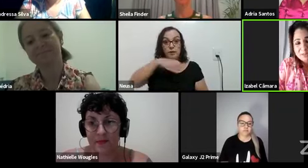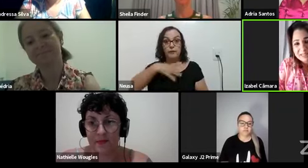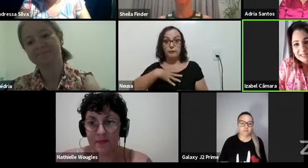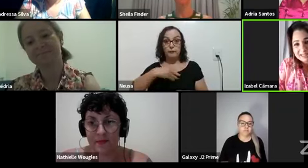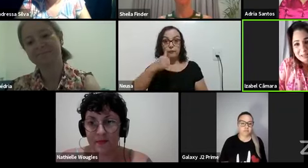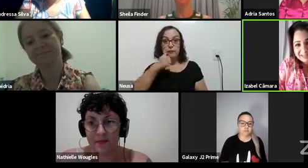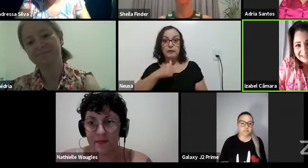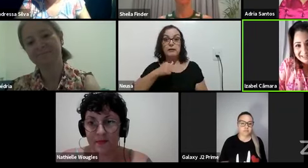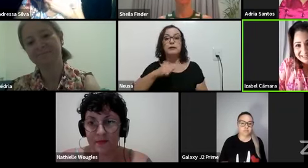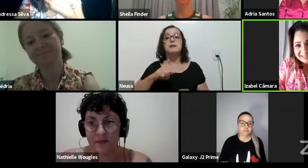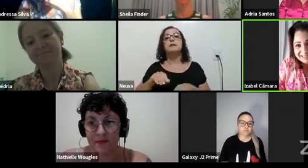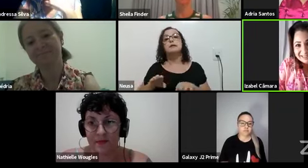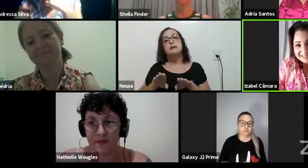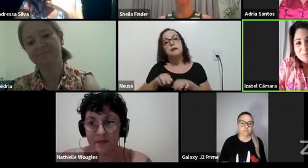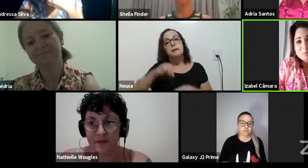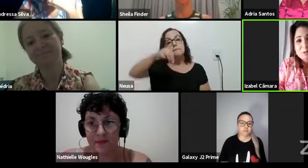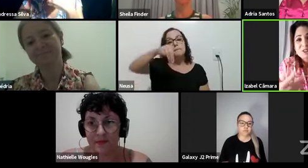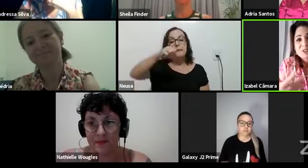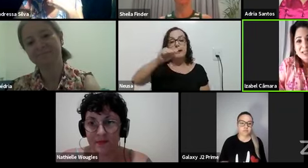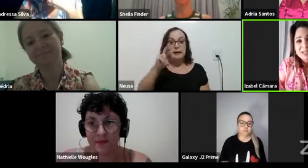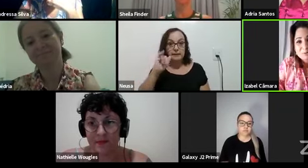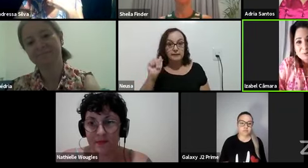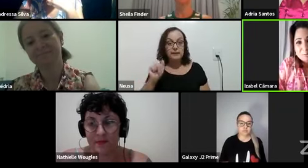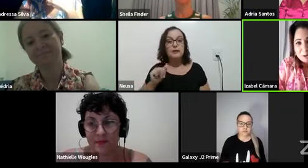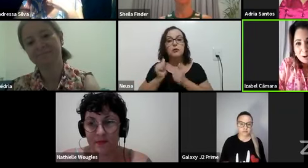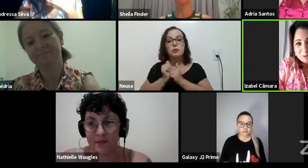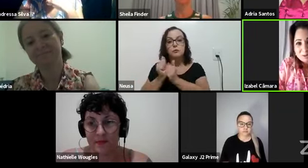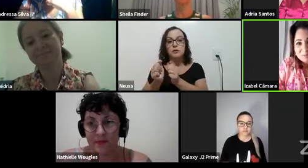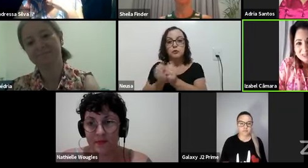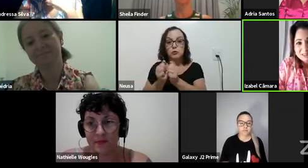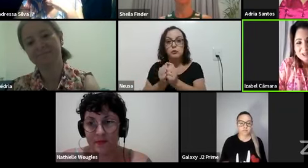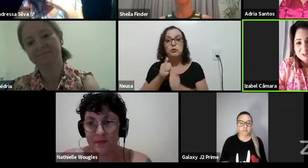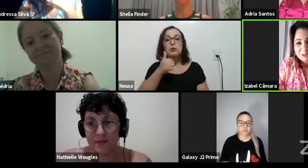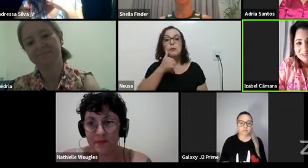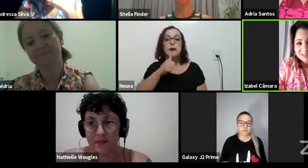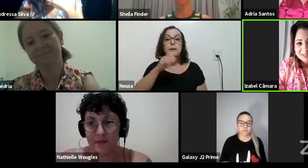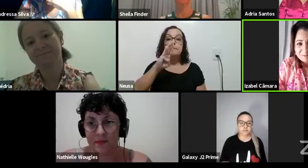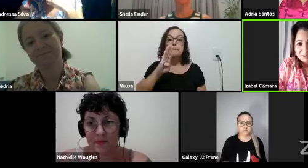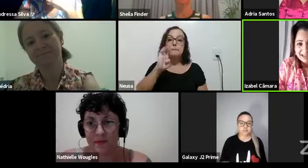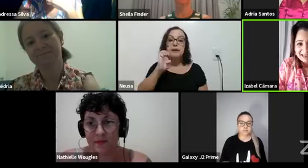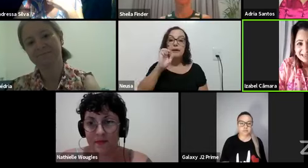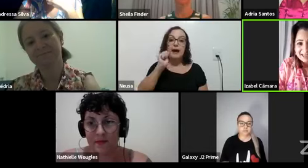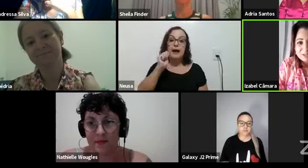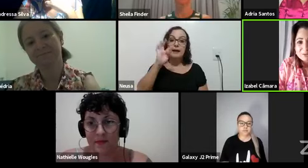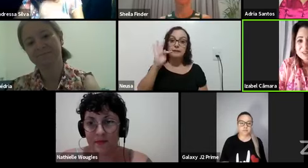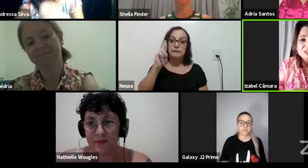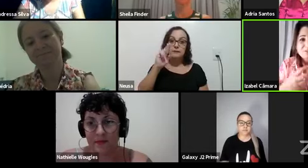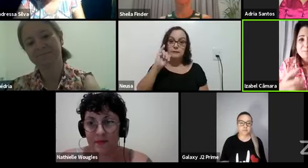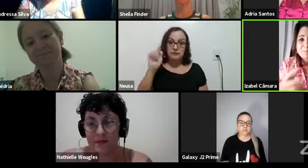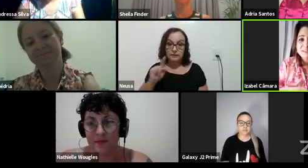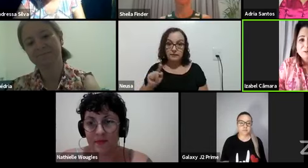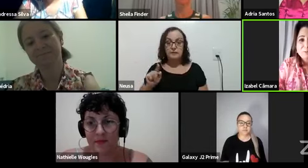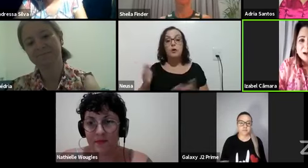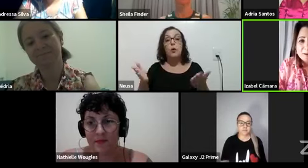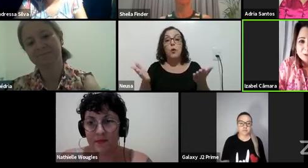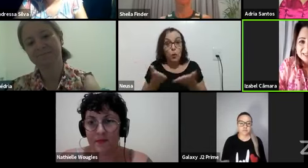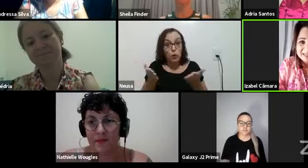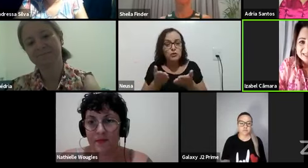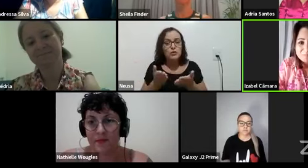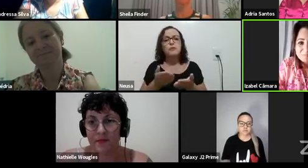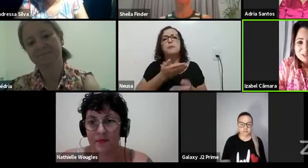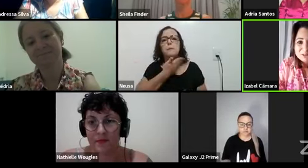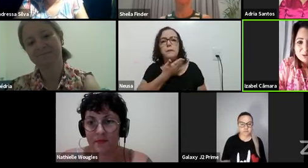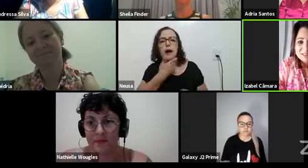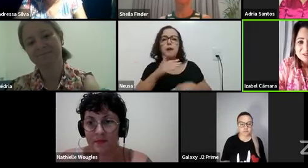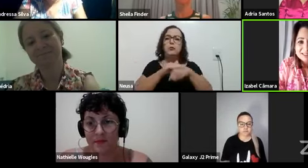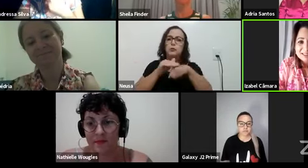e companheira da Beatriz. Tenho o meu jeito próprio da minha trajetória de ser mulher. E hoje a gente vai bater um papo